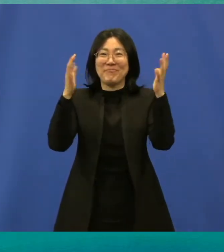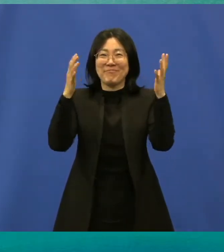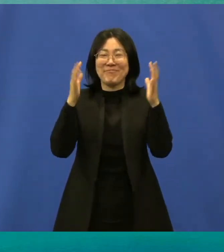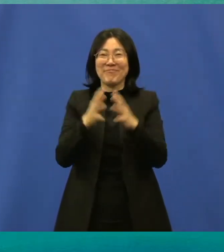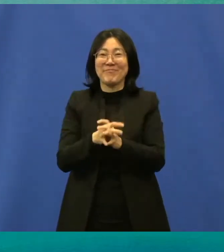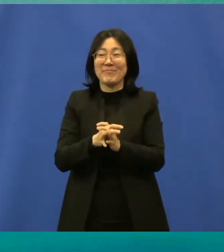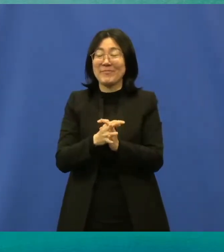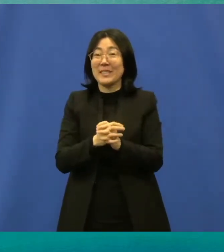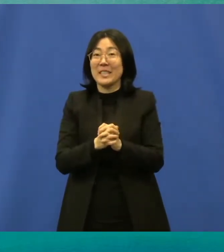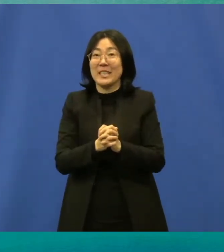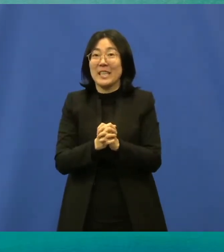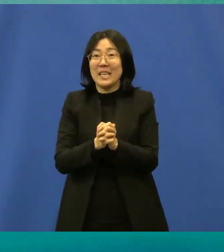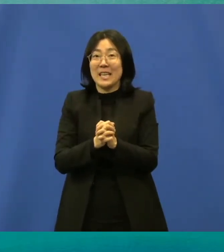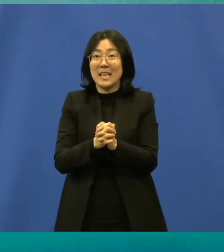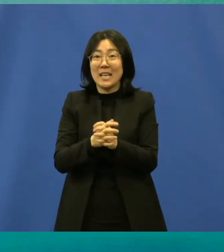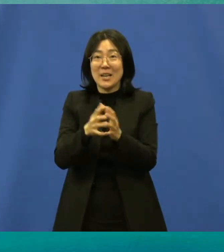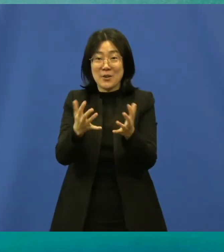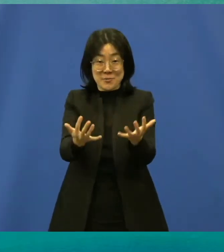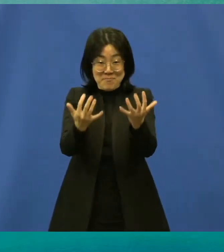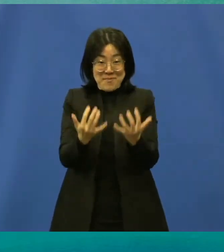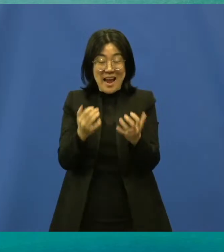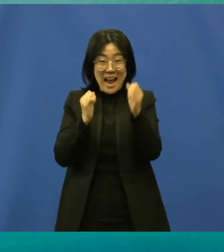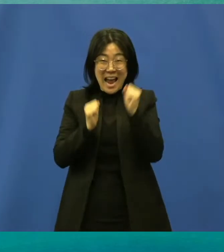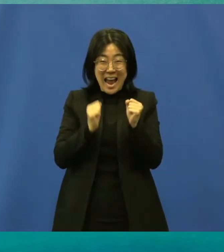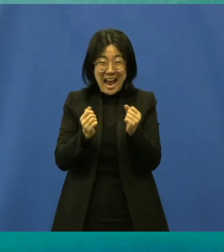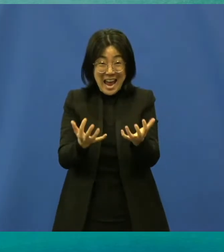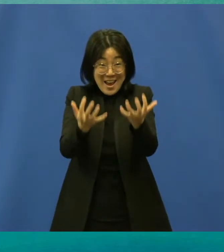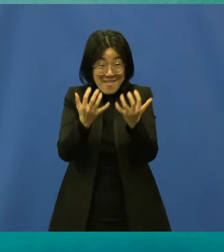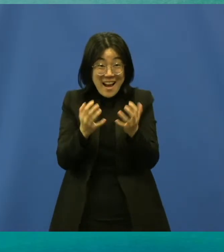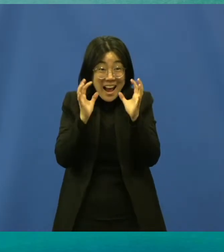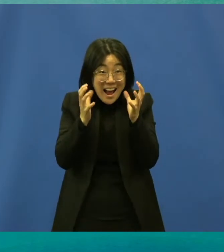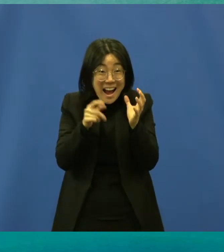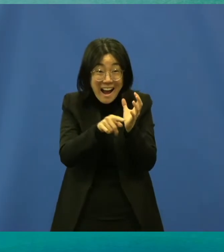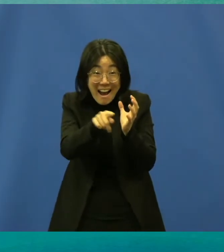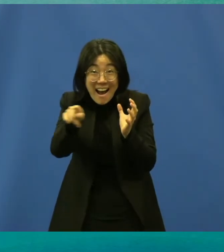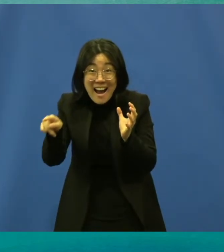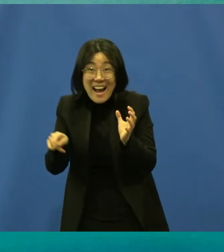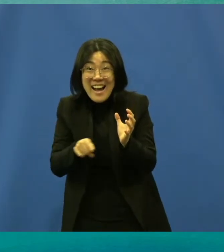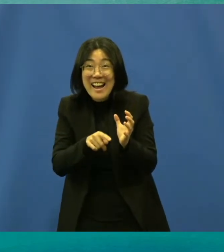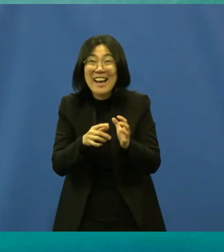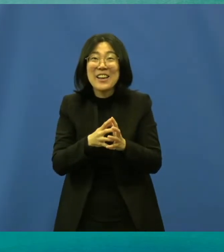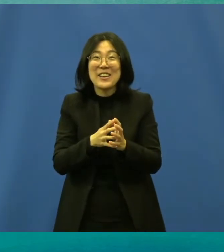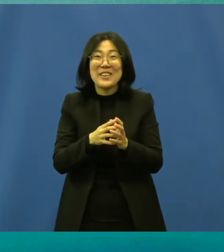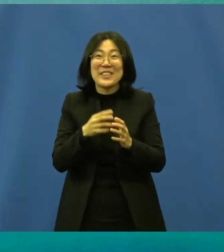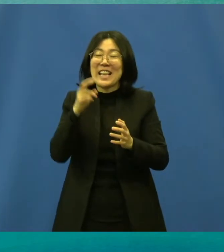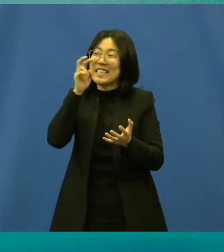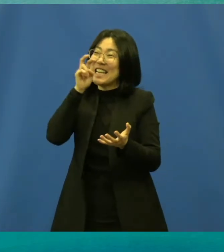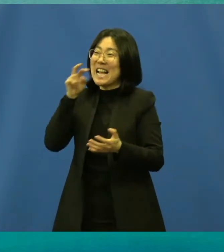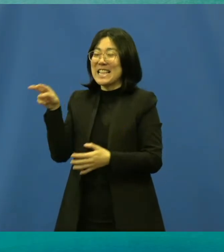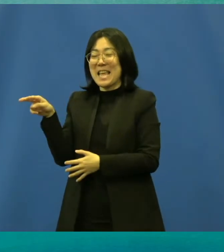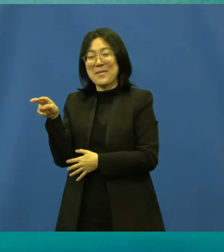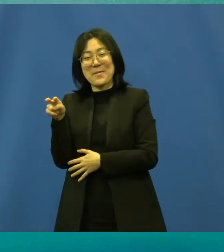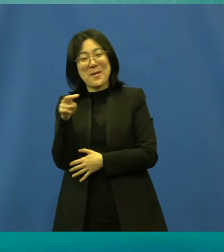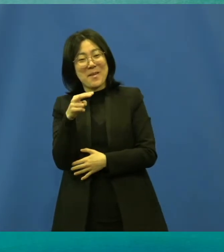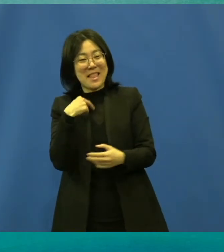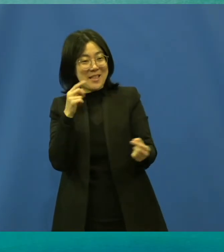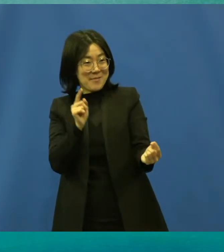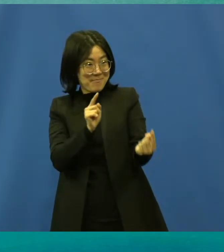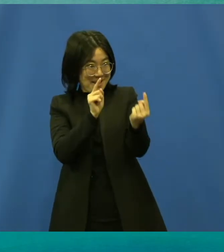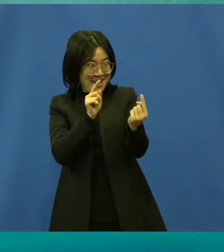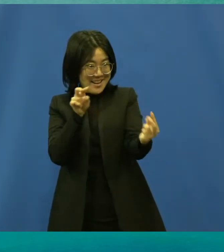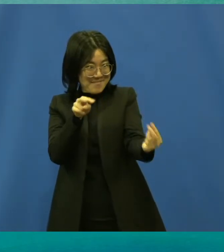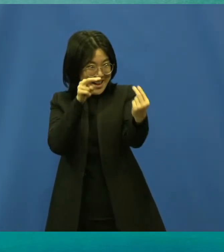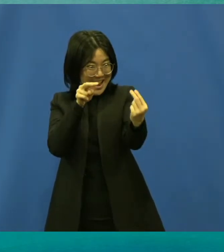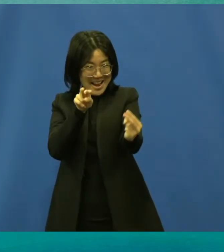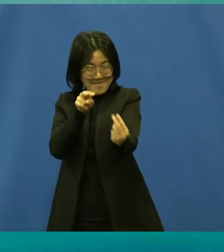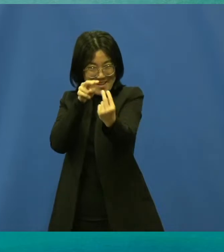앞에 있는 우리 아이들이 이렇게 있는데 한장할 때 제가 이렇게 돌아보면 나하고 눈이 마주치는 애들이